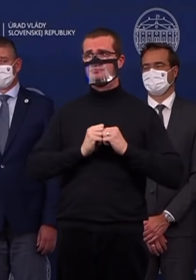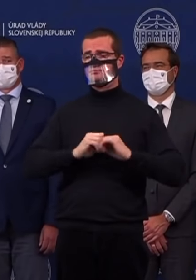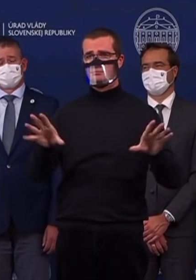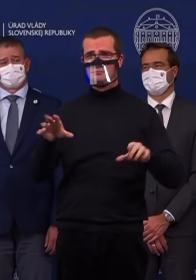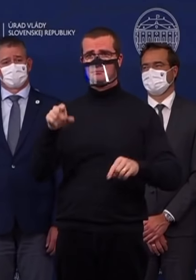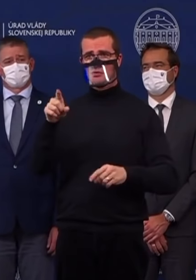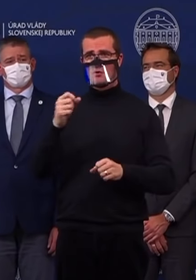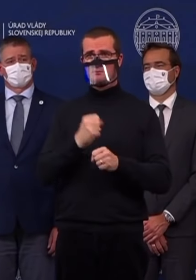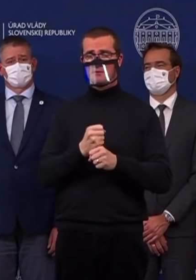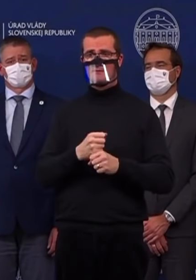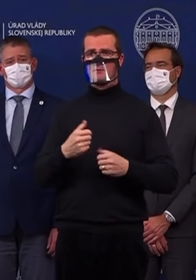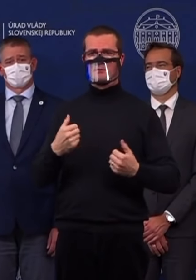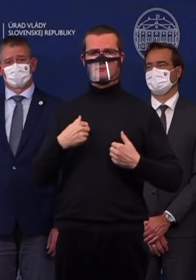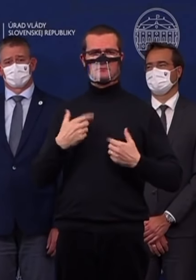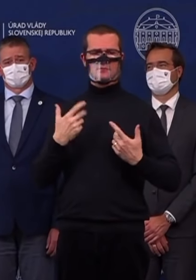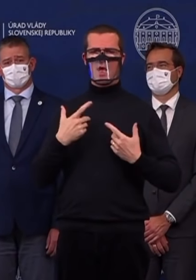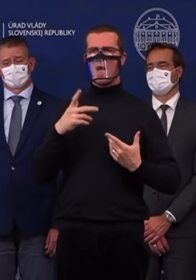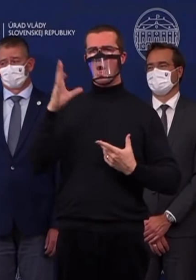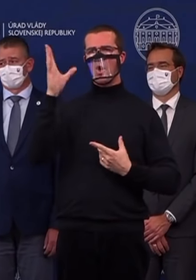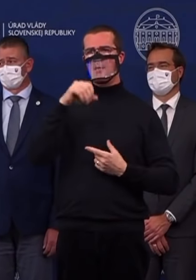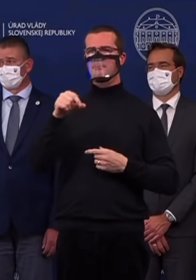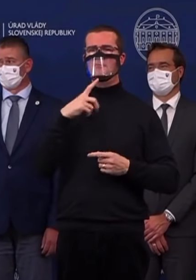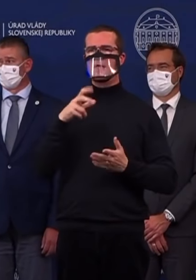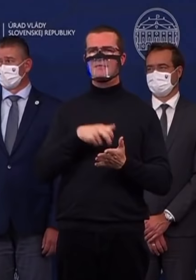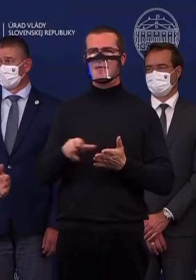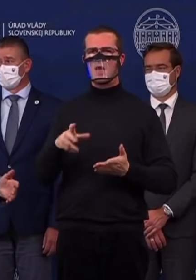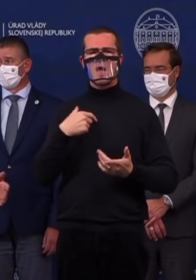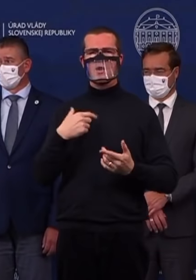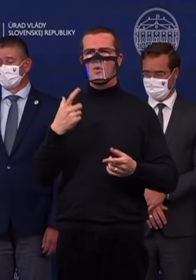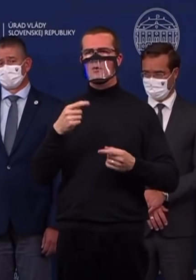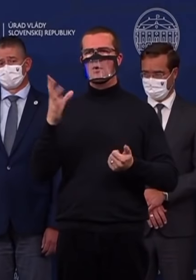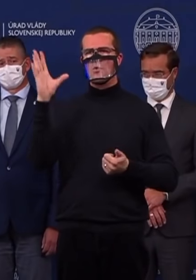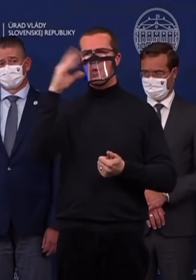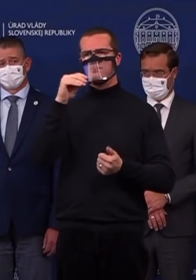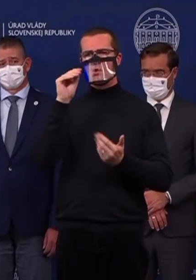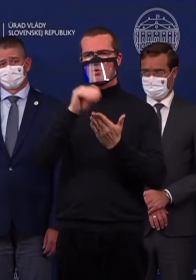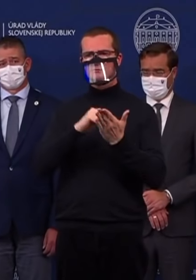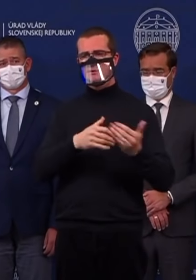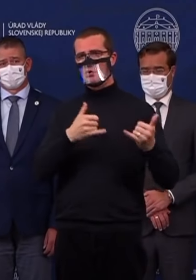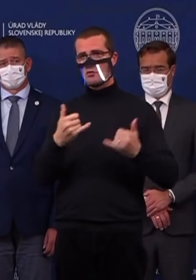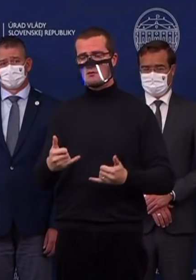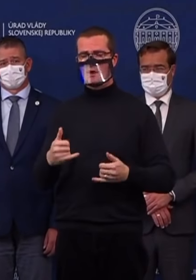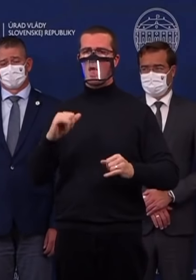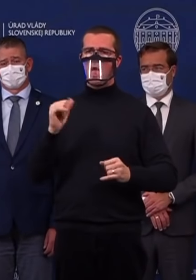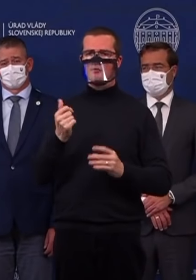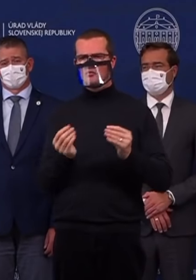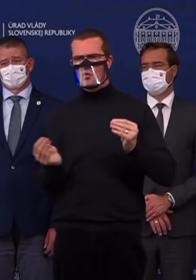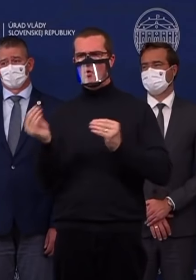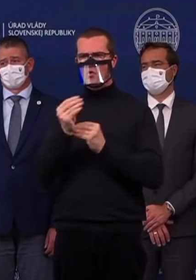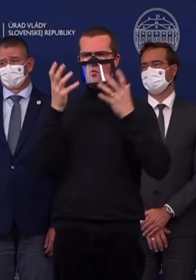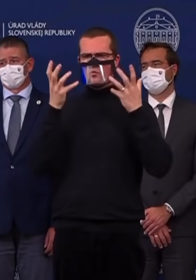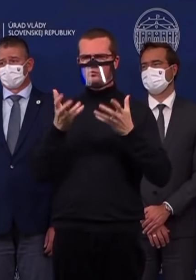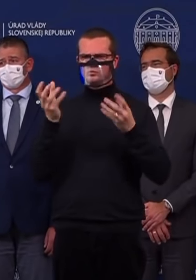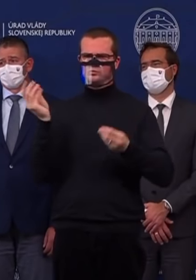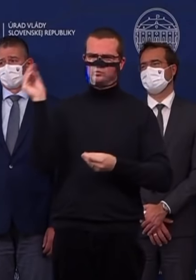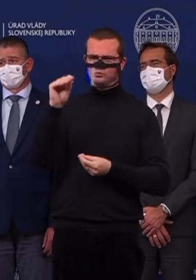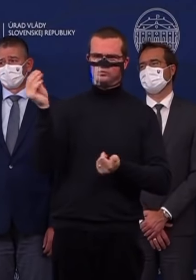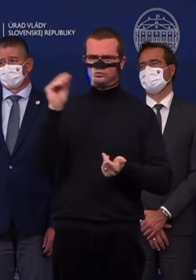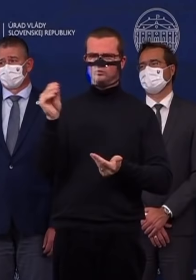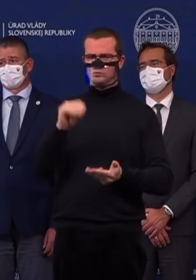že čím teda presvedčím tých ľudí, aby na tie testy neišli, keď nezabrali tie hlúposti, čo doteraz šírili, tak teraz budú podsúvať takéto hociaké